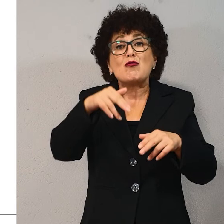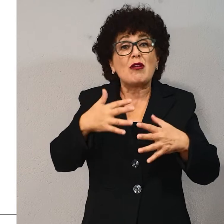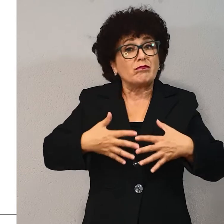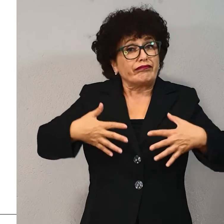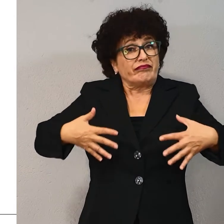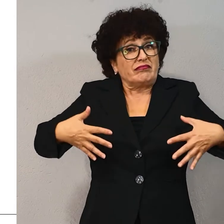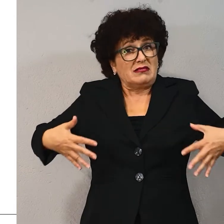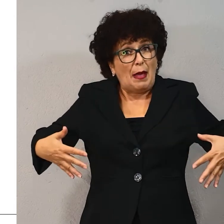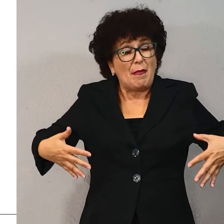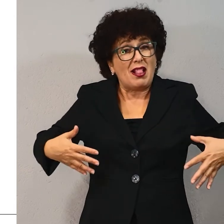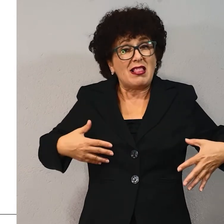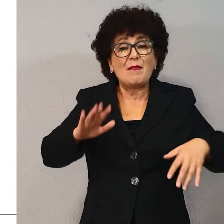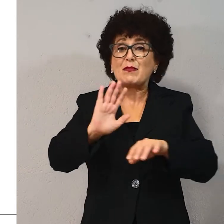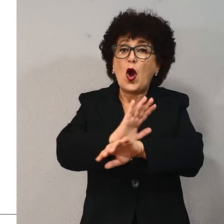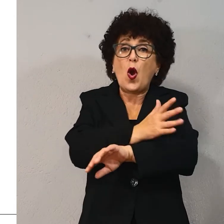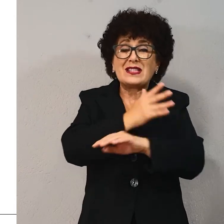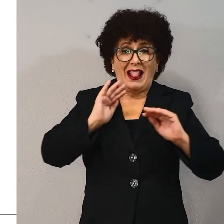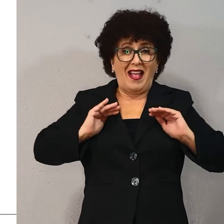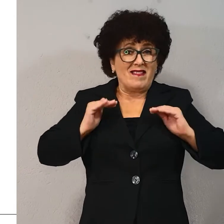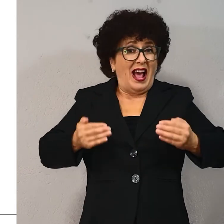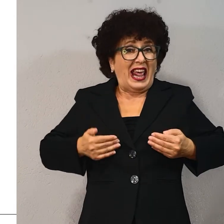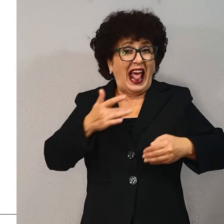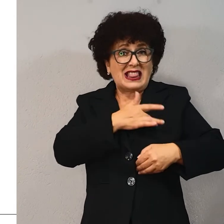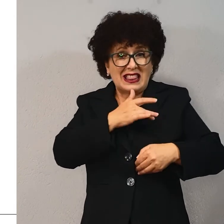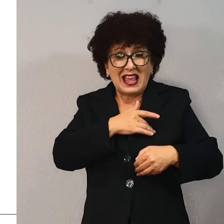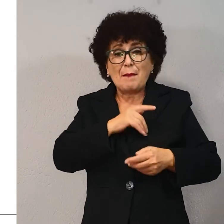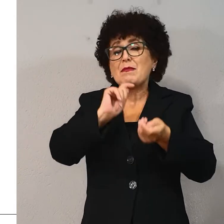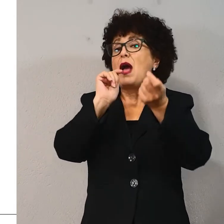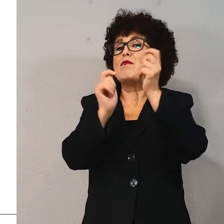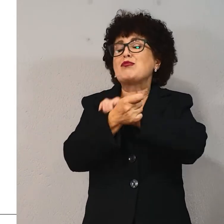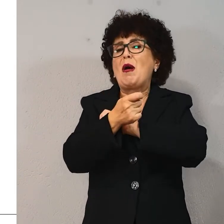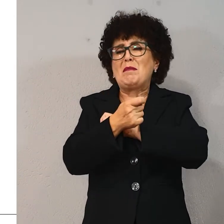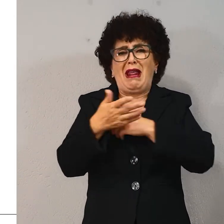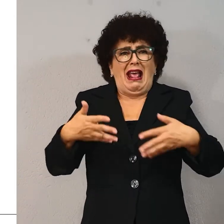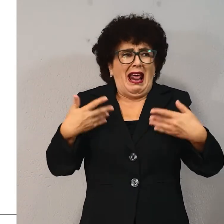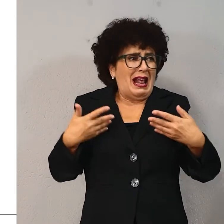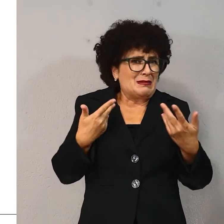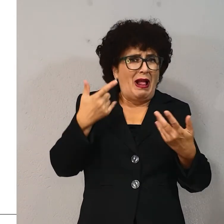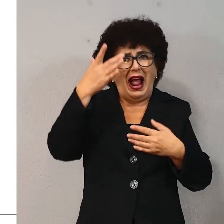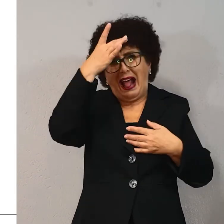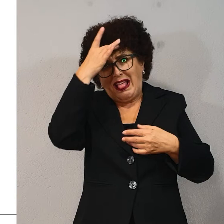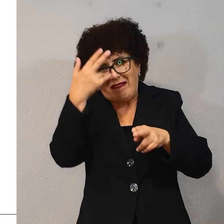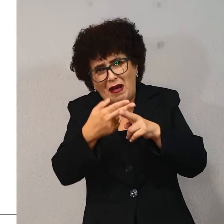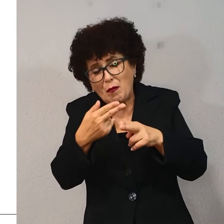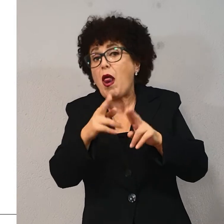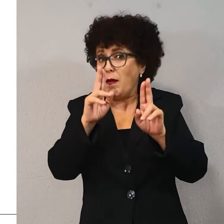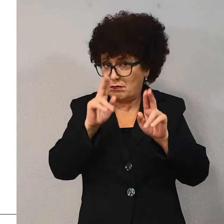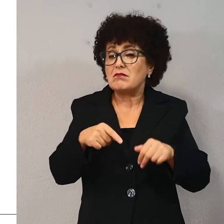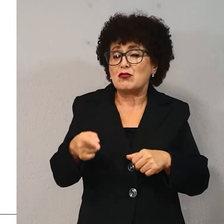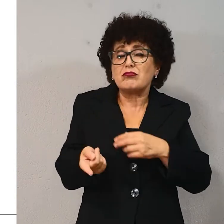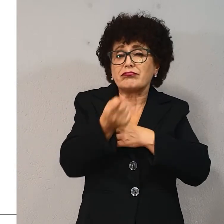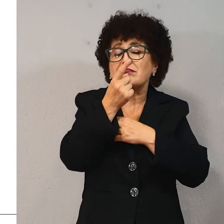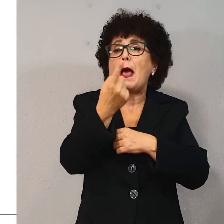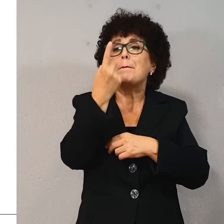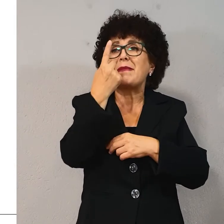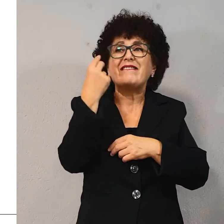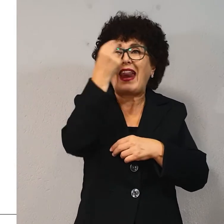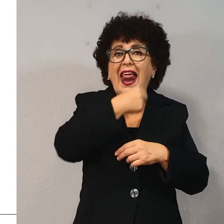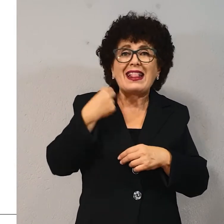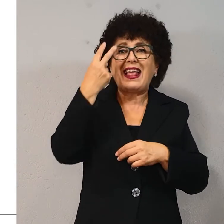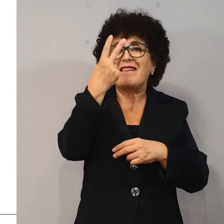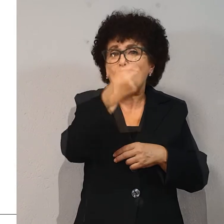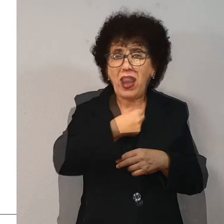тежина, чувствителност на дојките, промени во расположението и главоболки, особено во првите недели